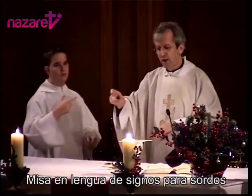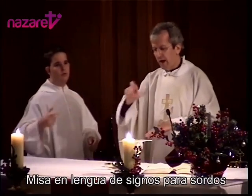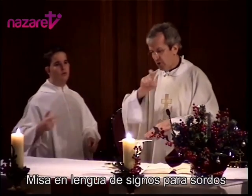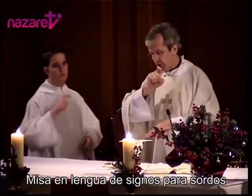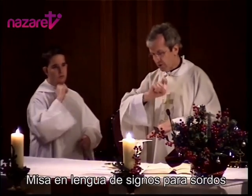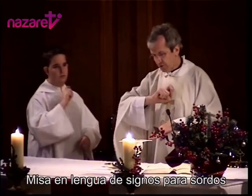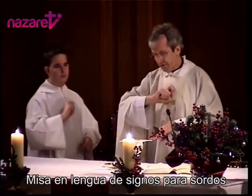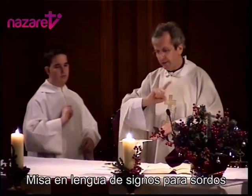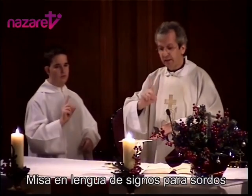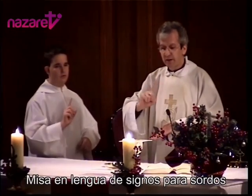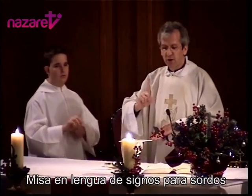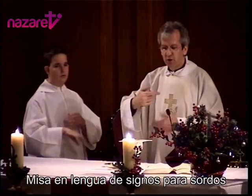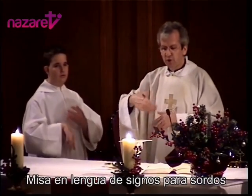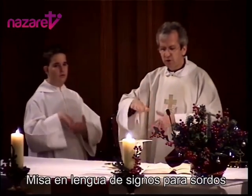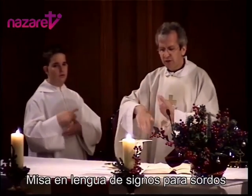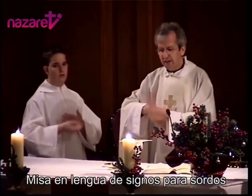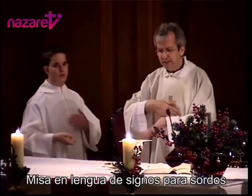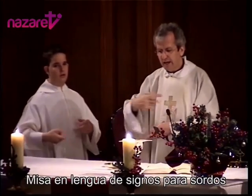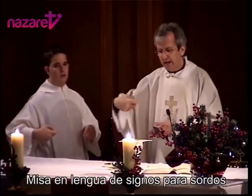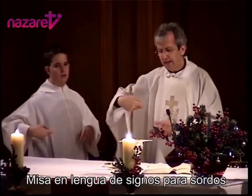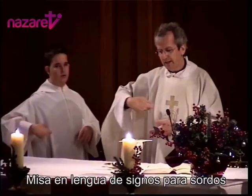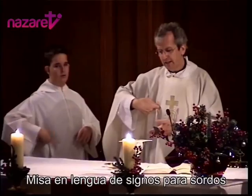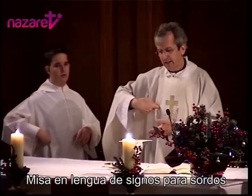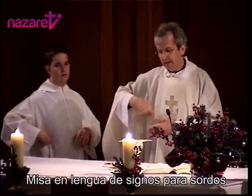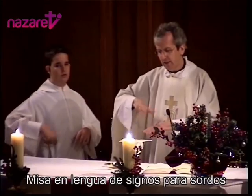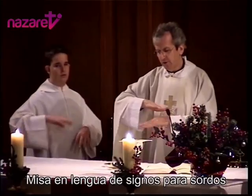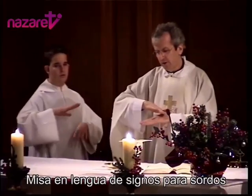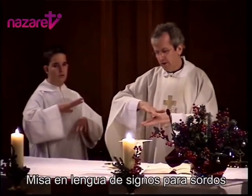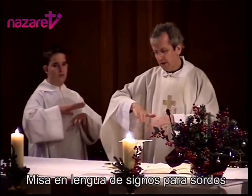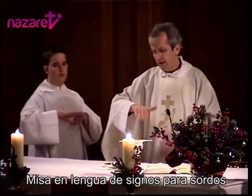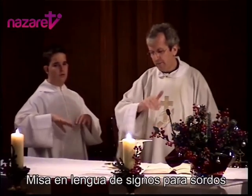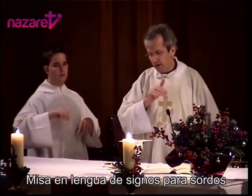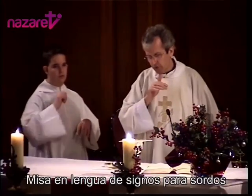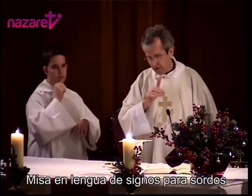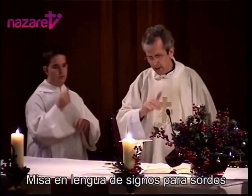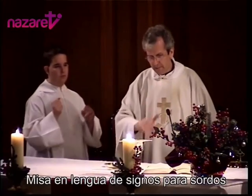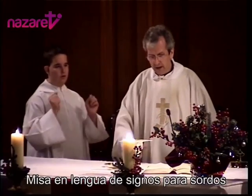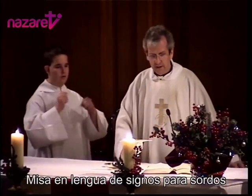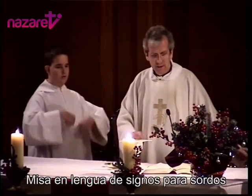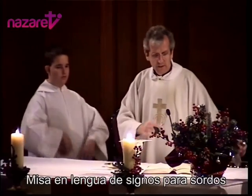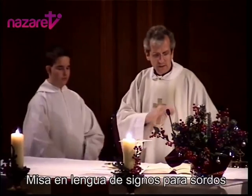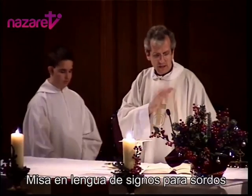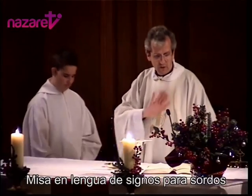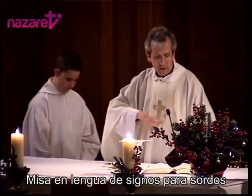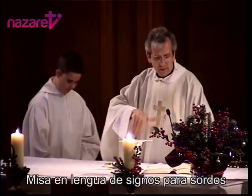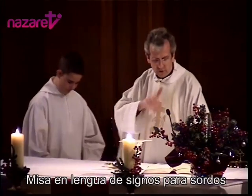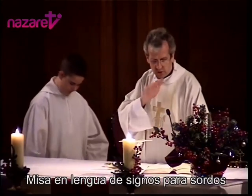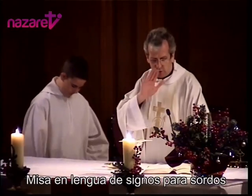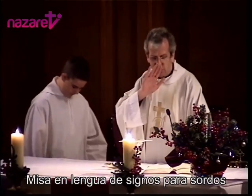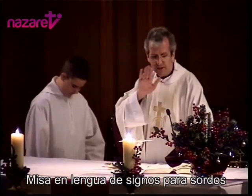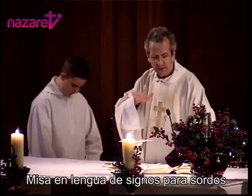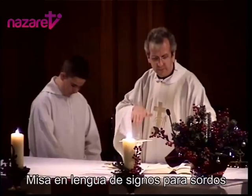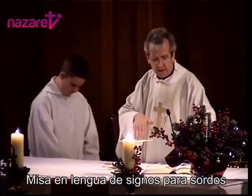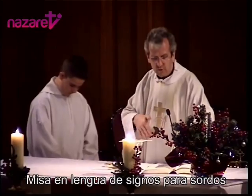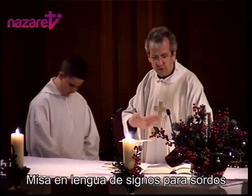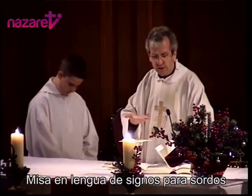perdonamos a los que nos ofenden. No nos dejes caer en la tentación y líbranos del mal. Señor, líbranos de todos